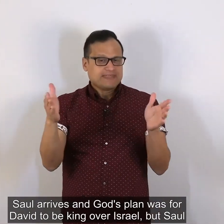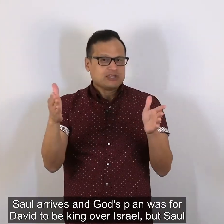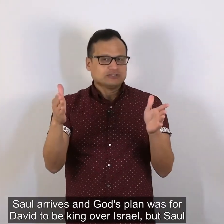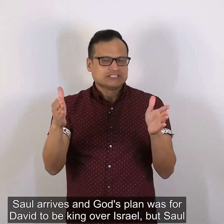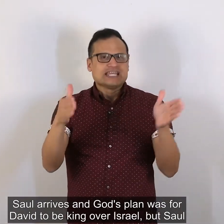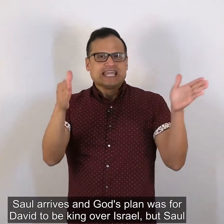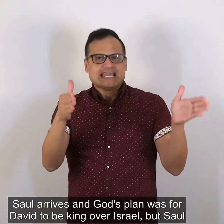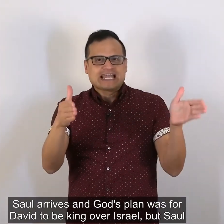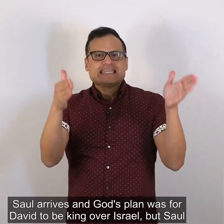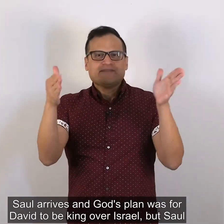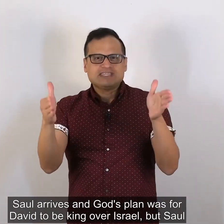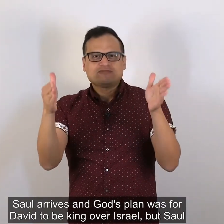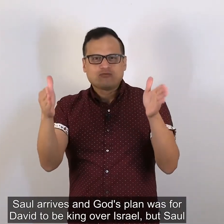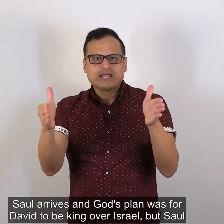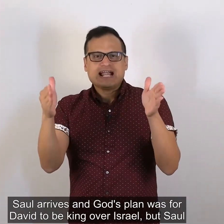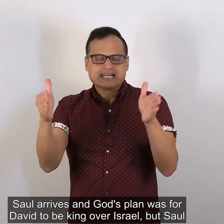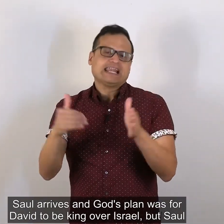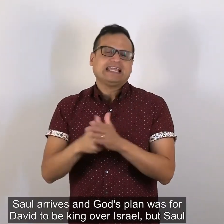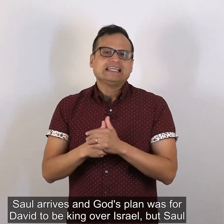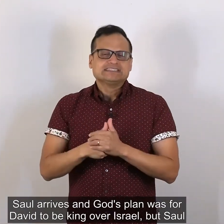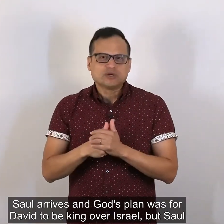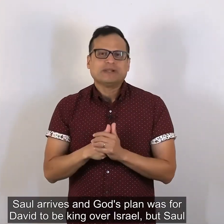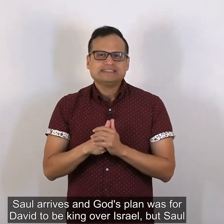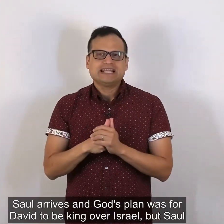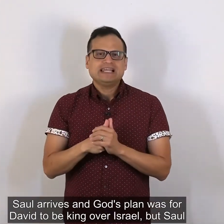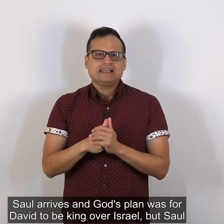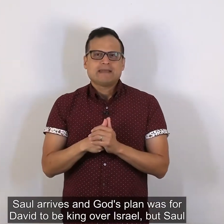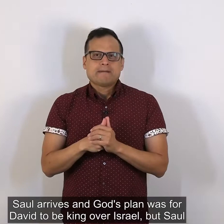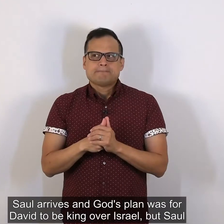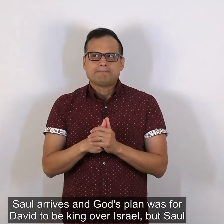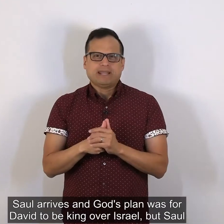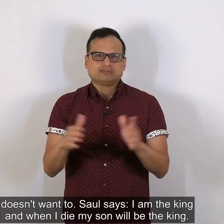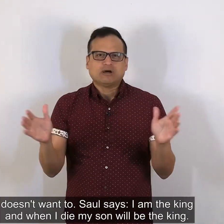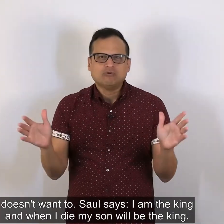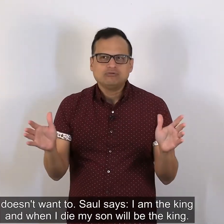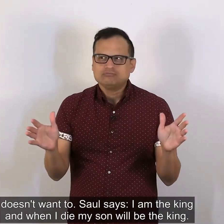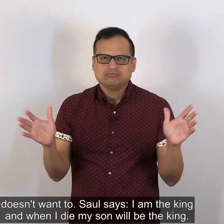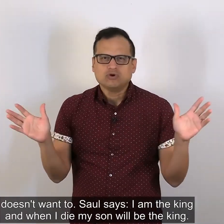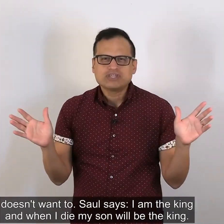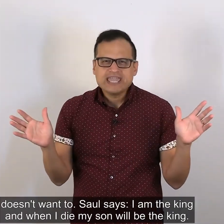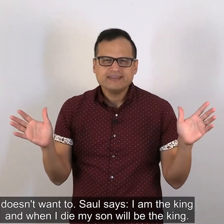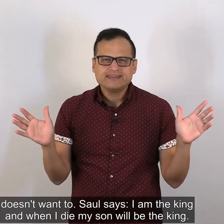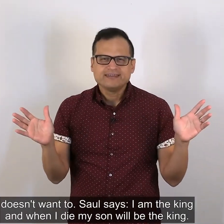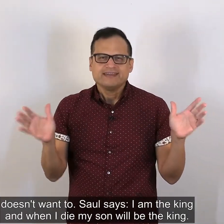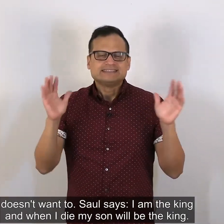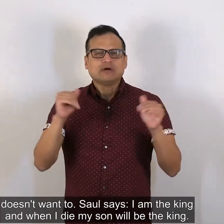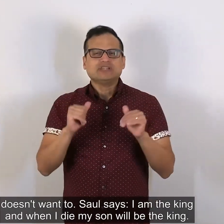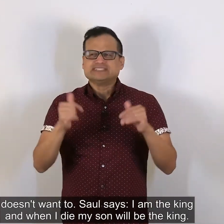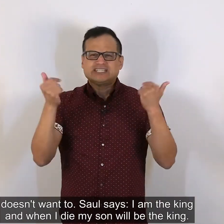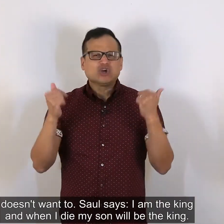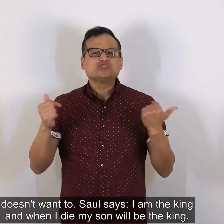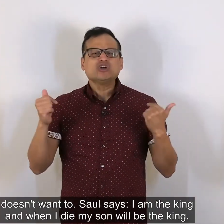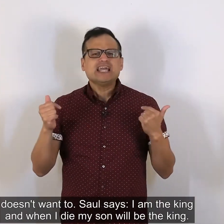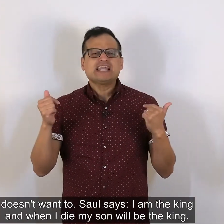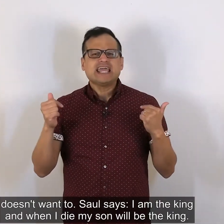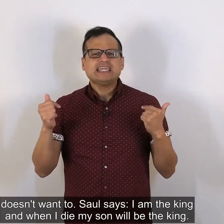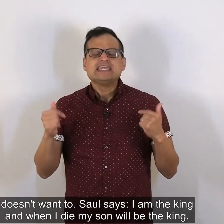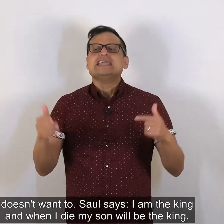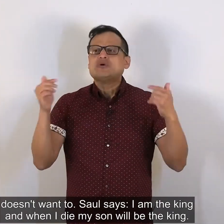Dios era que David fuera rey sobre Israel. Pero Saúl no quiere. Saúl dice, yo soy el rey y cuando